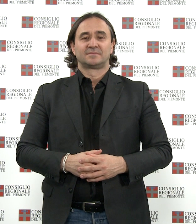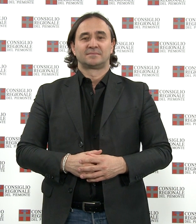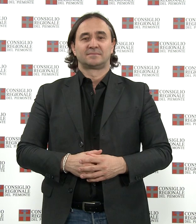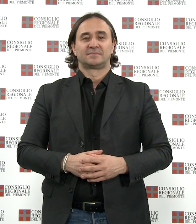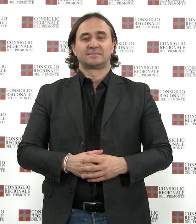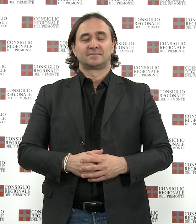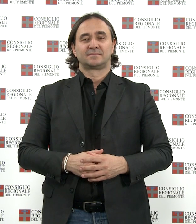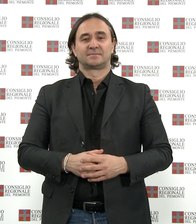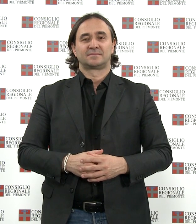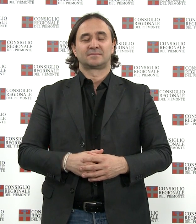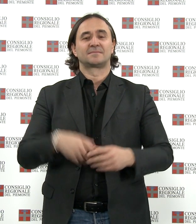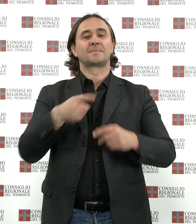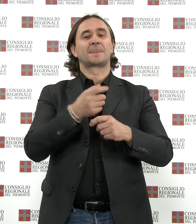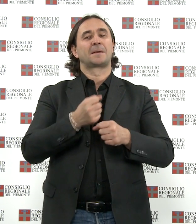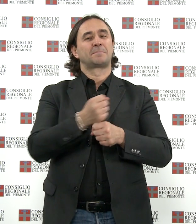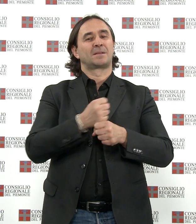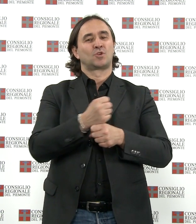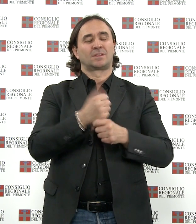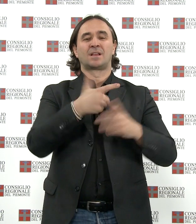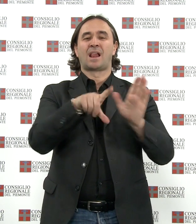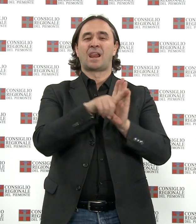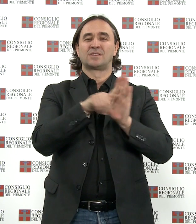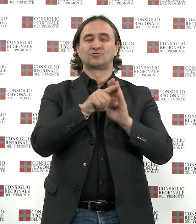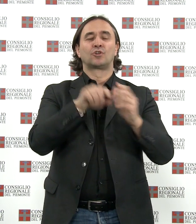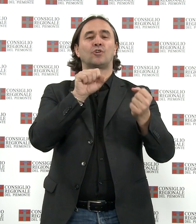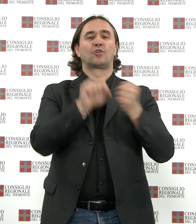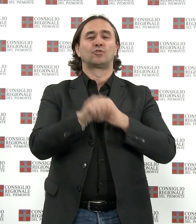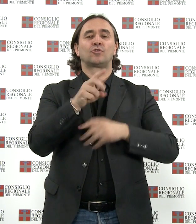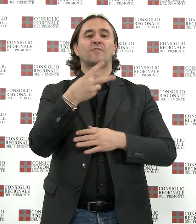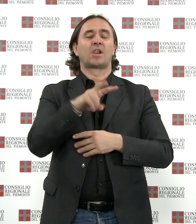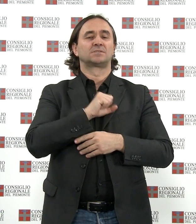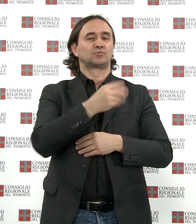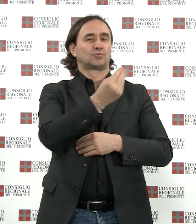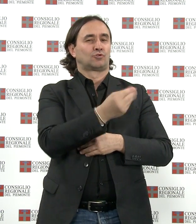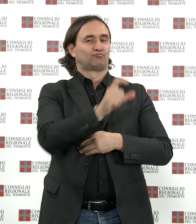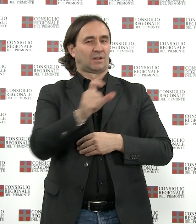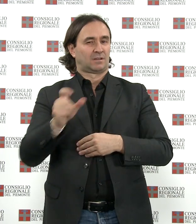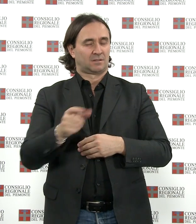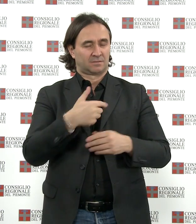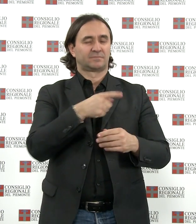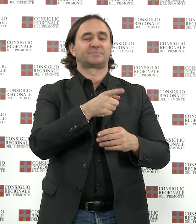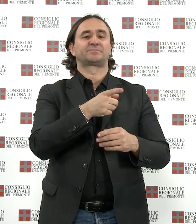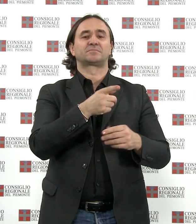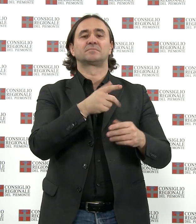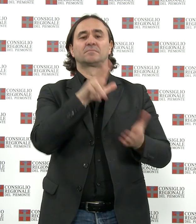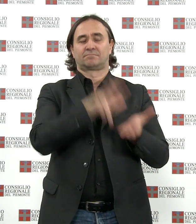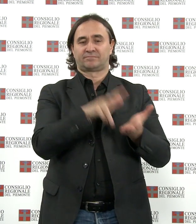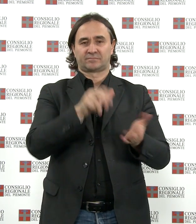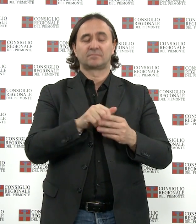Il Piemonte approva la legge contro la violenza di genere. Nuovo piano regionale amianto 2016-2020. Bilancio,